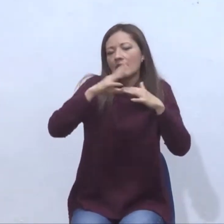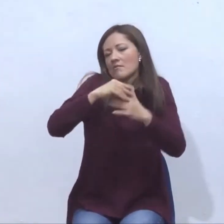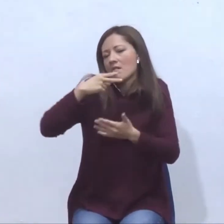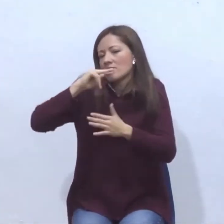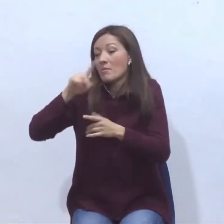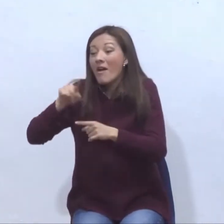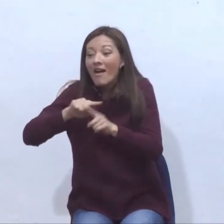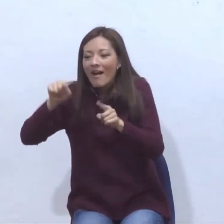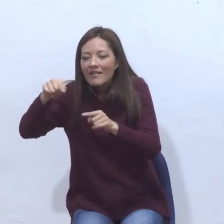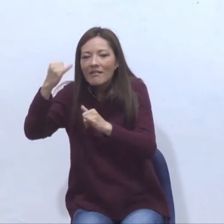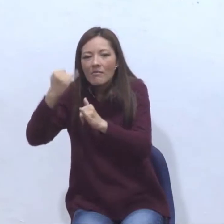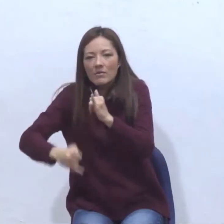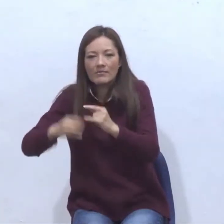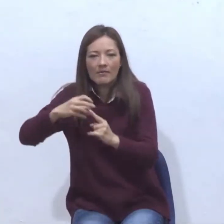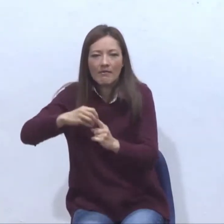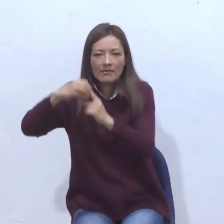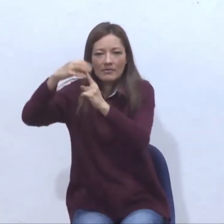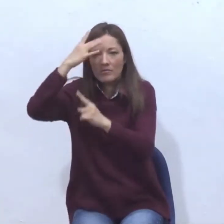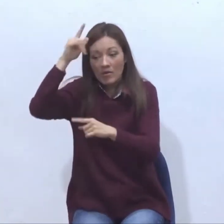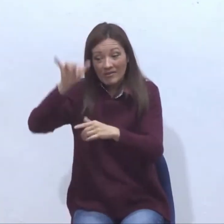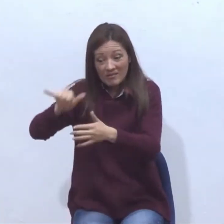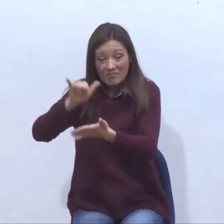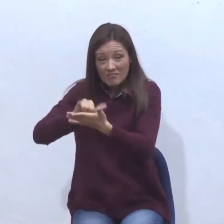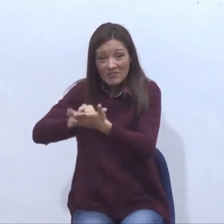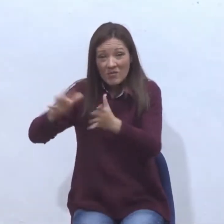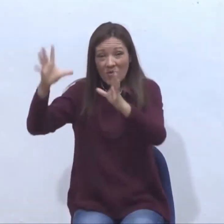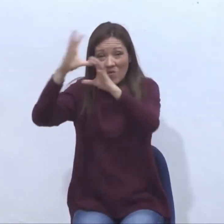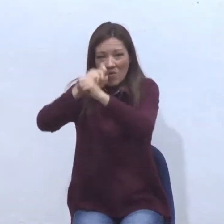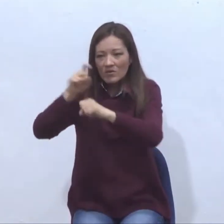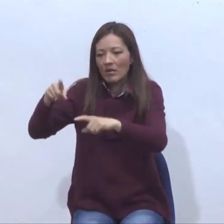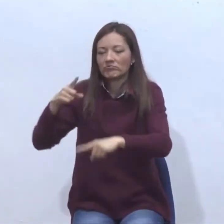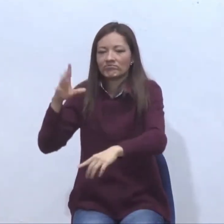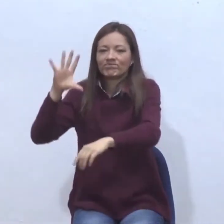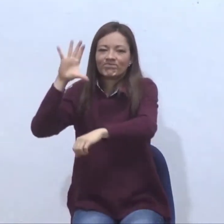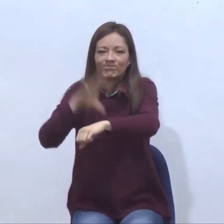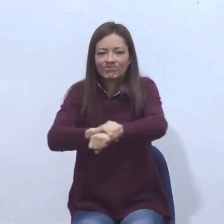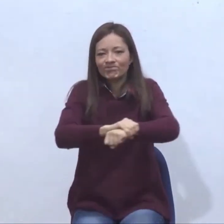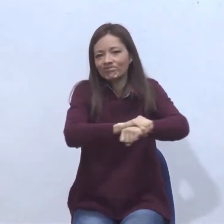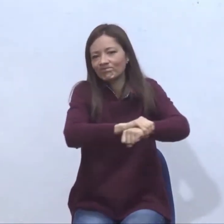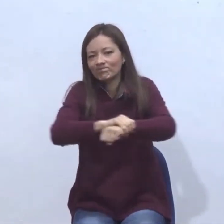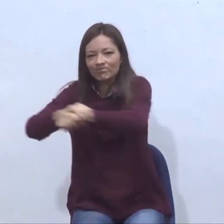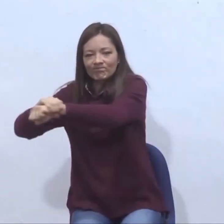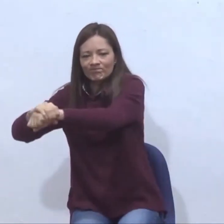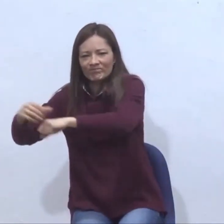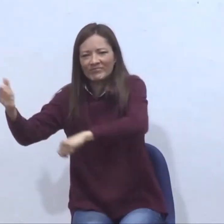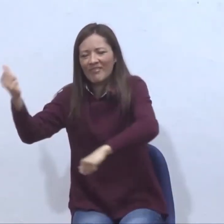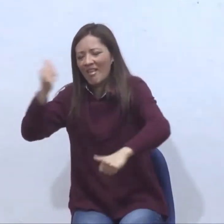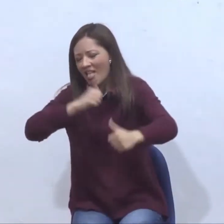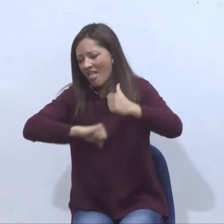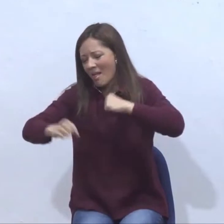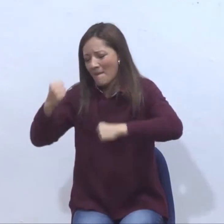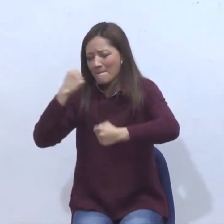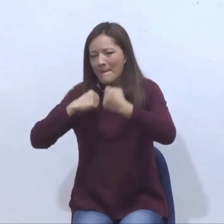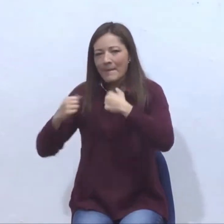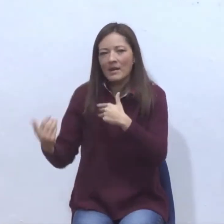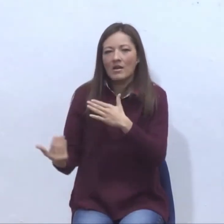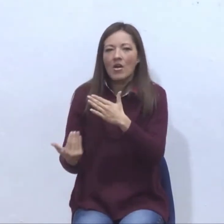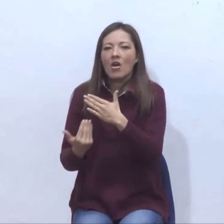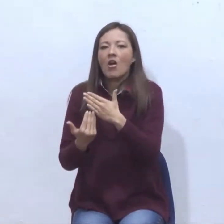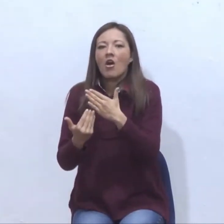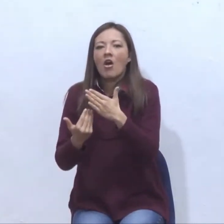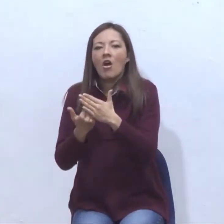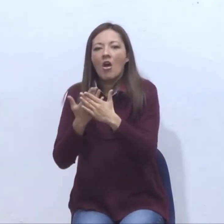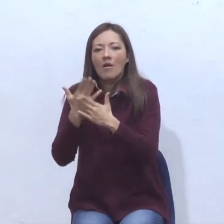especial, porque esa noche Él sería tomado preso y sería el momento en el cual comenzaría